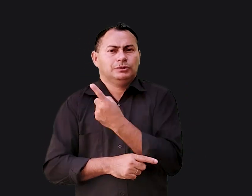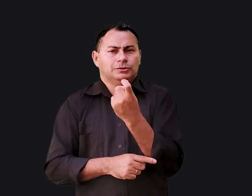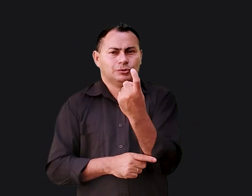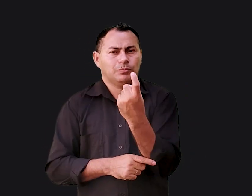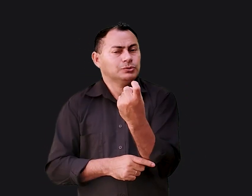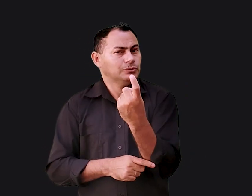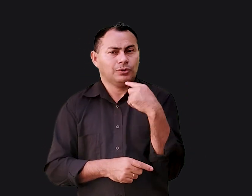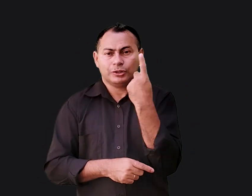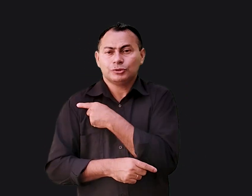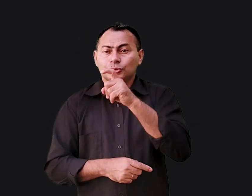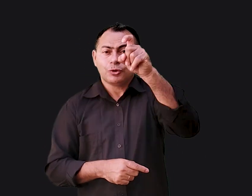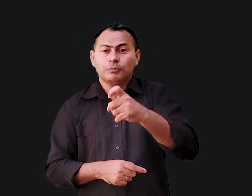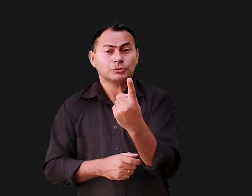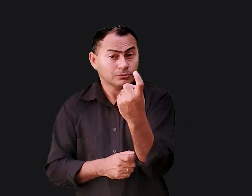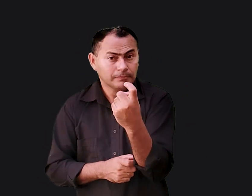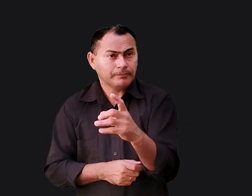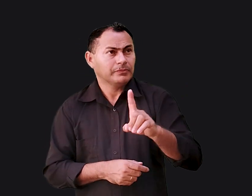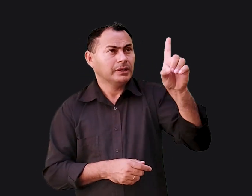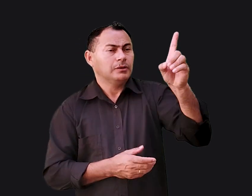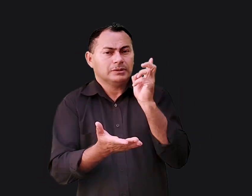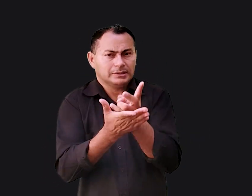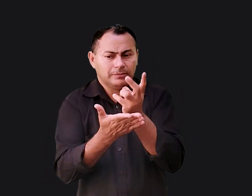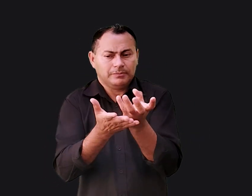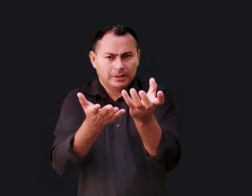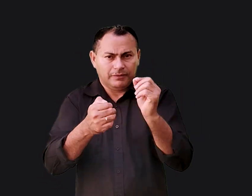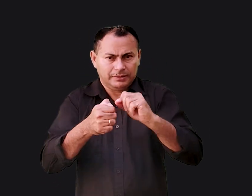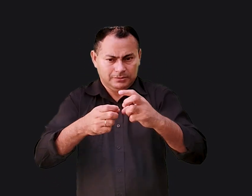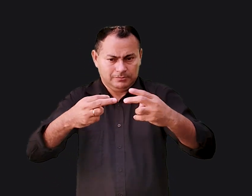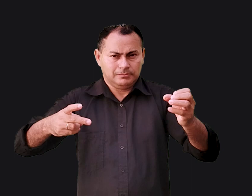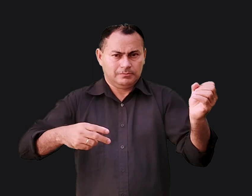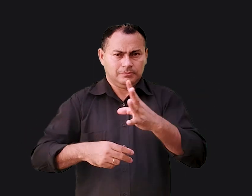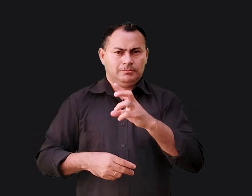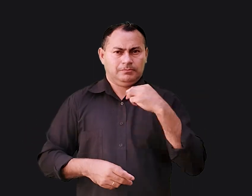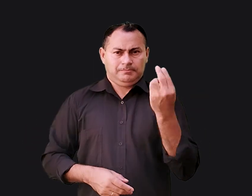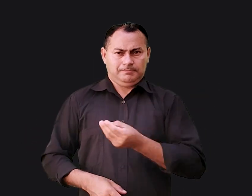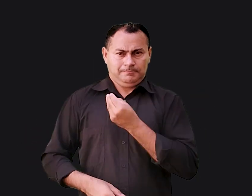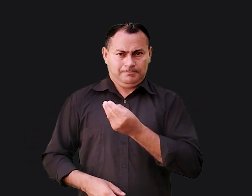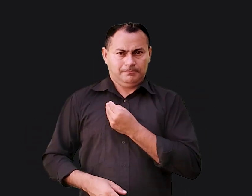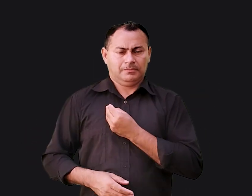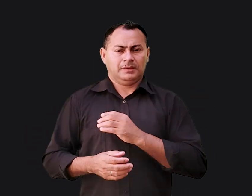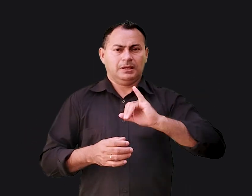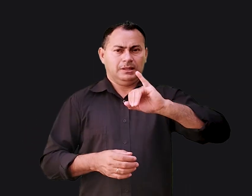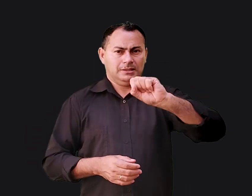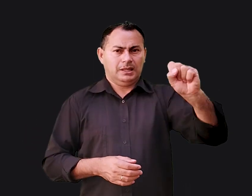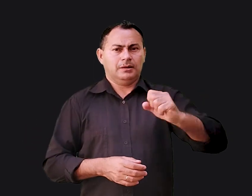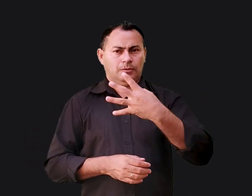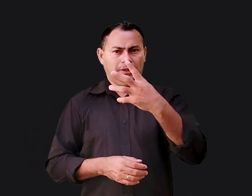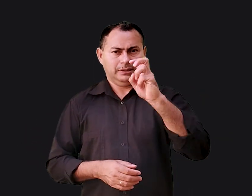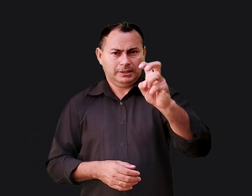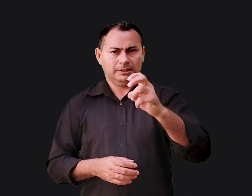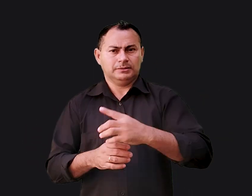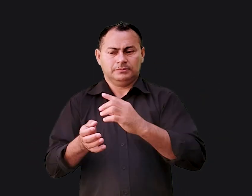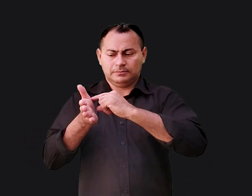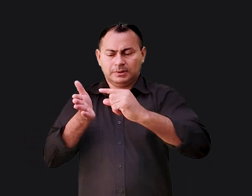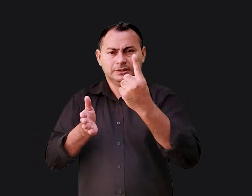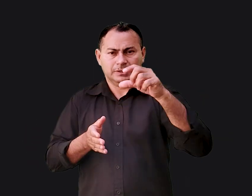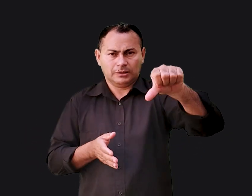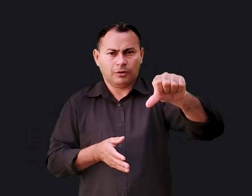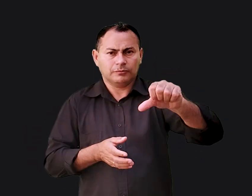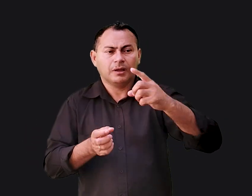somos únicos. Deus sempre quer fazer algo novo em nossas vidas. Em Isaías 43:19 lemos: